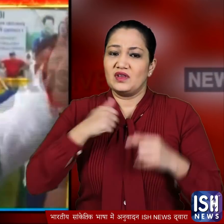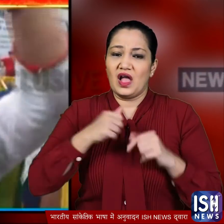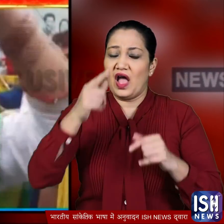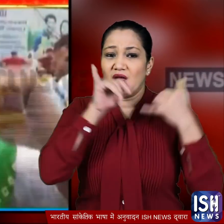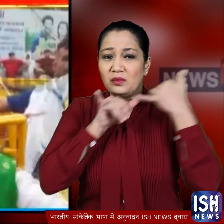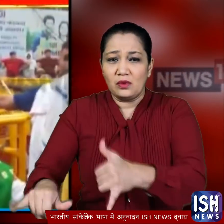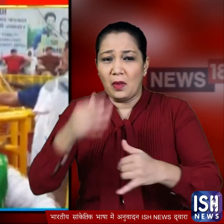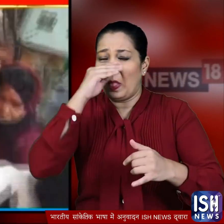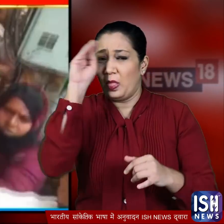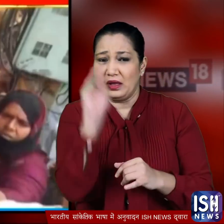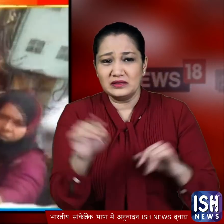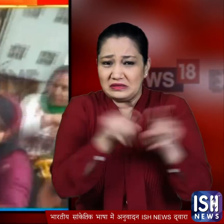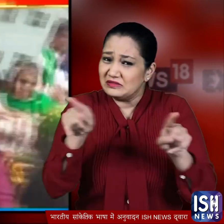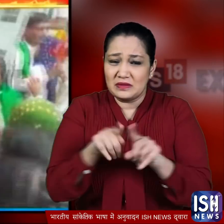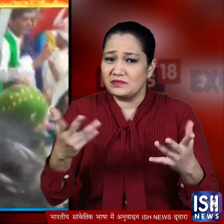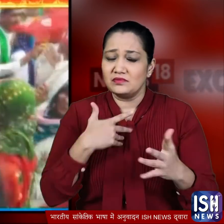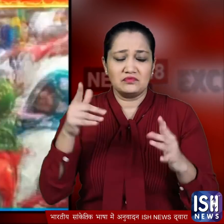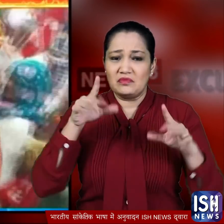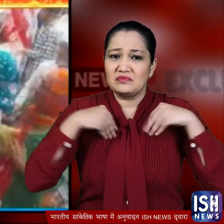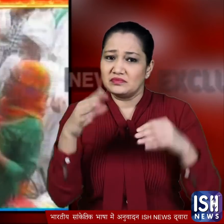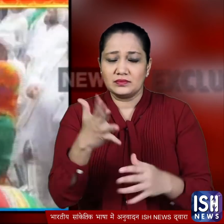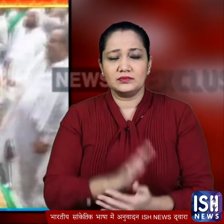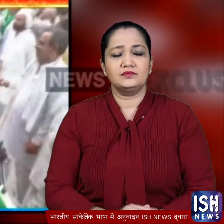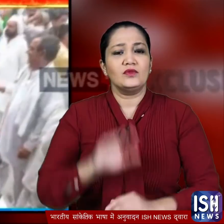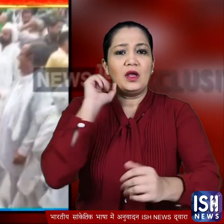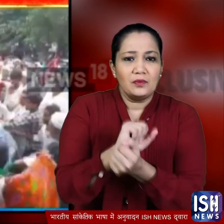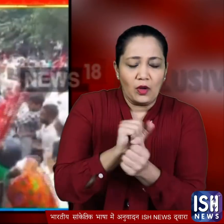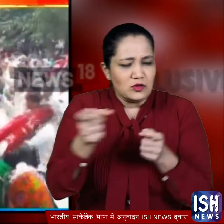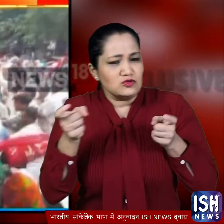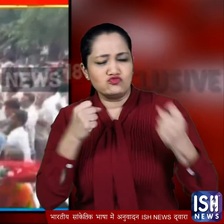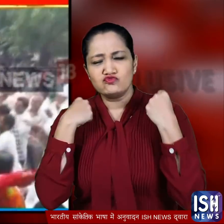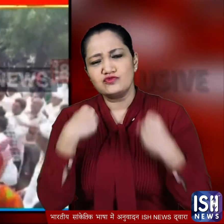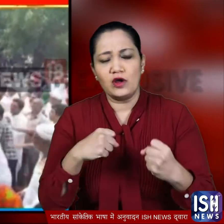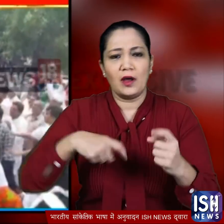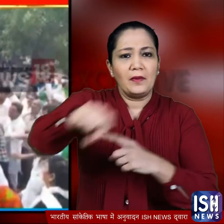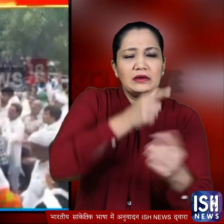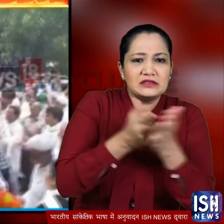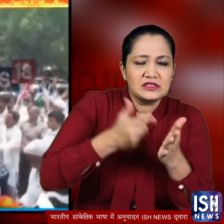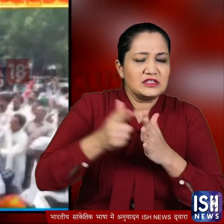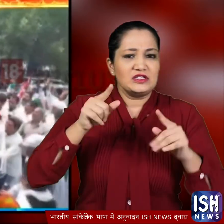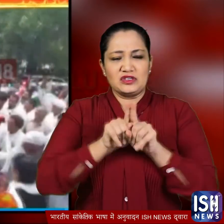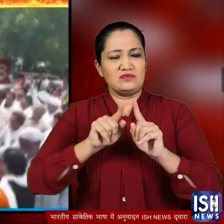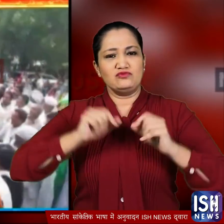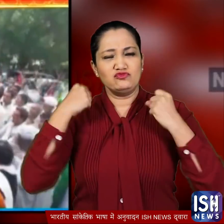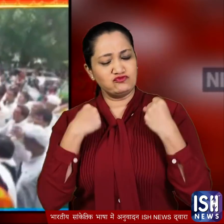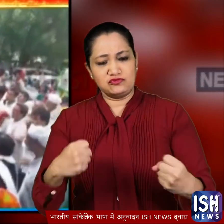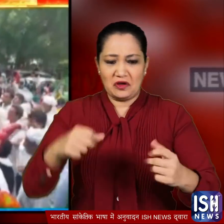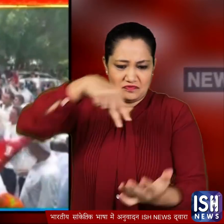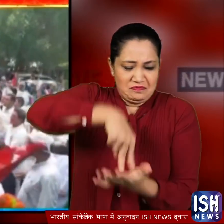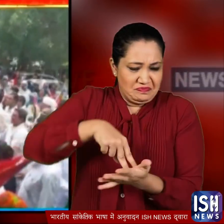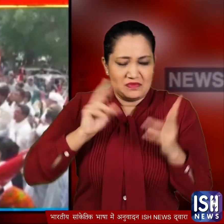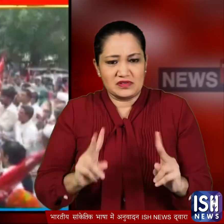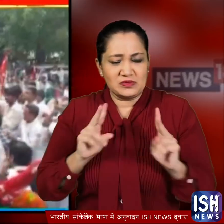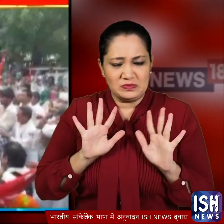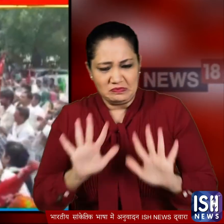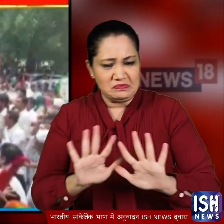का अपमान किया है। हालांकि पुलिस वालों की ताकत के आगे उनकी एक न चल सकी। वो पुलिस वाले भी किसी पहाड़ की तरह वहीं डटे रहे और उन्होंने उन